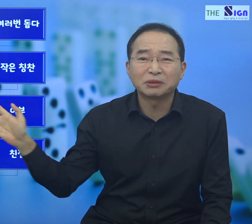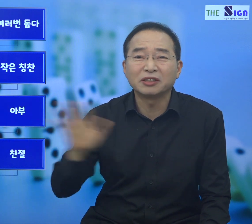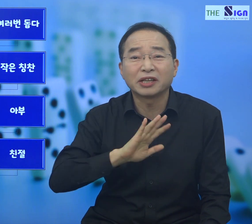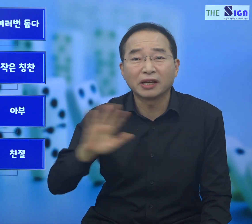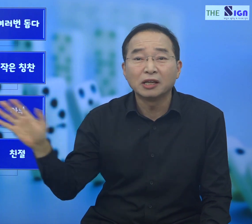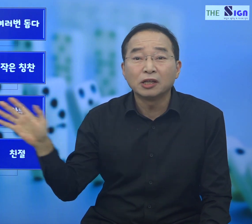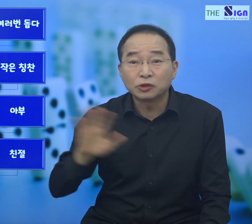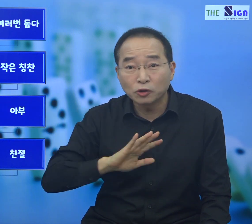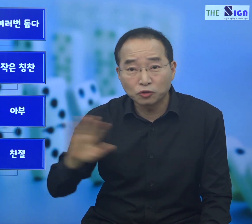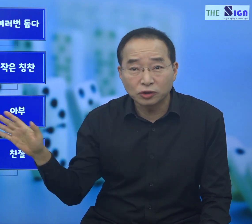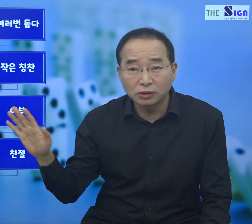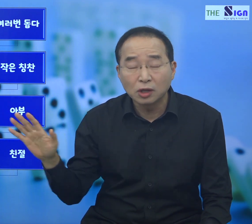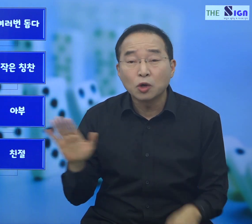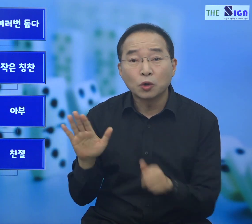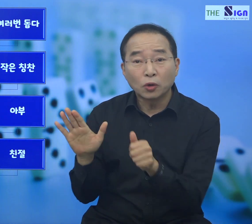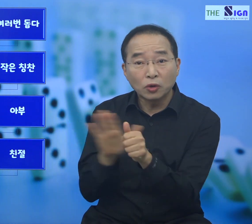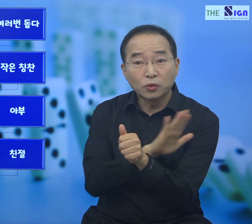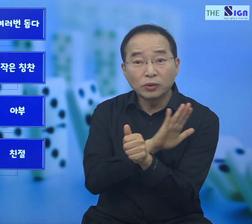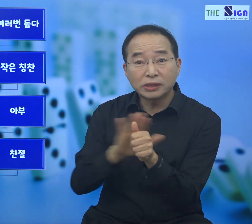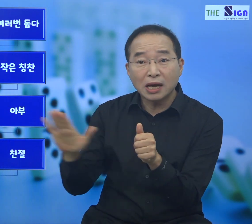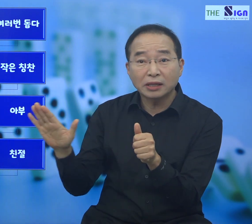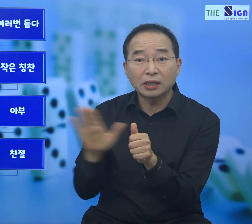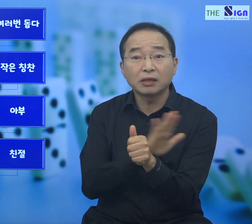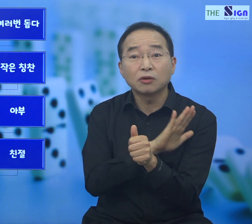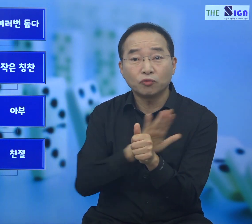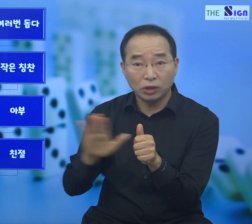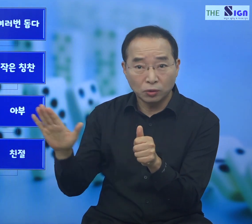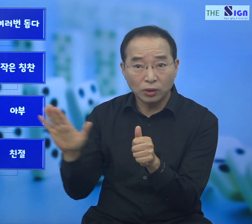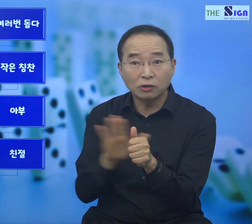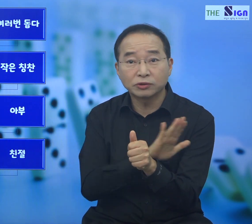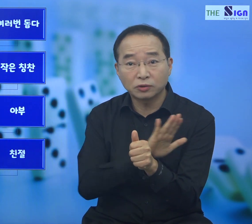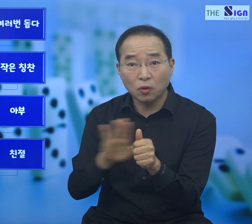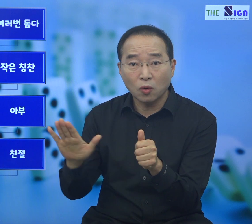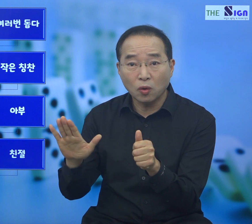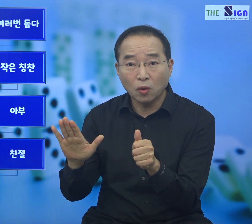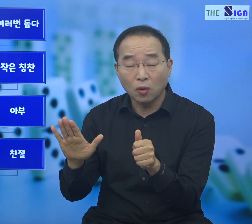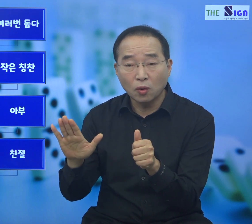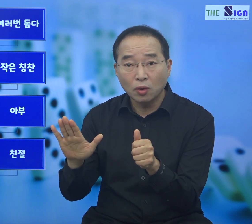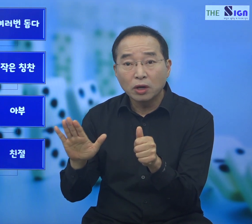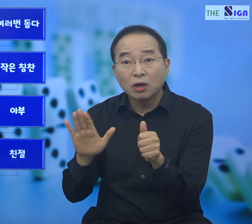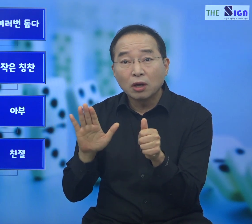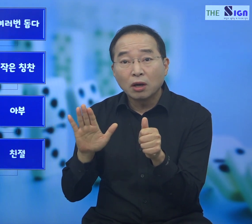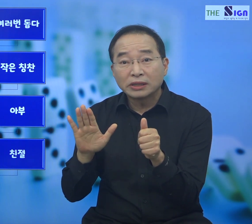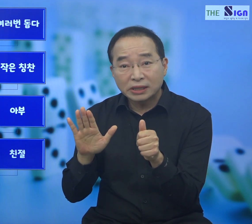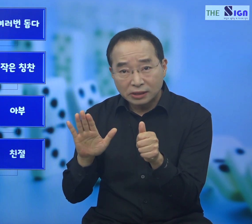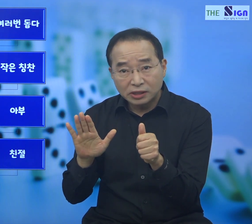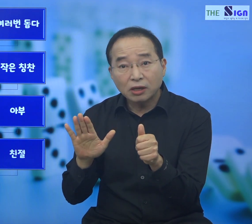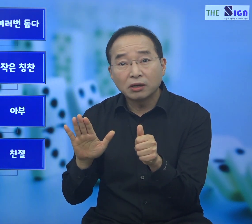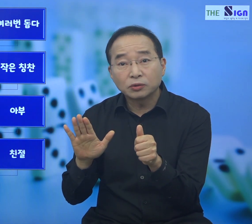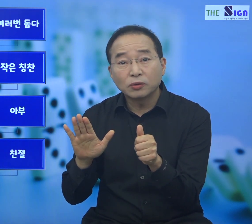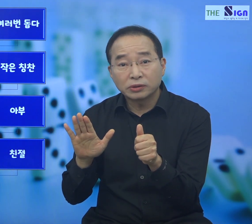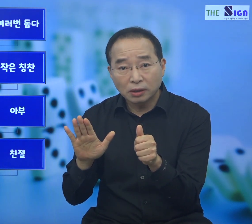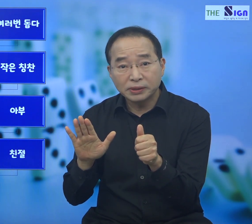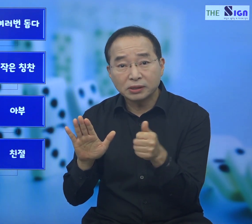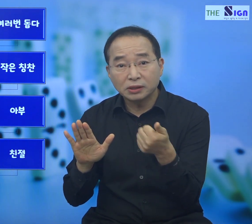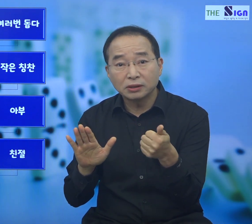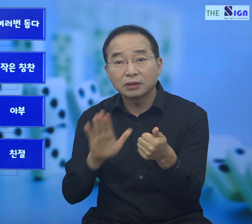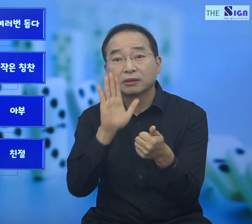이렇게 쳐주는 요런 동작이 위로라고 쓰고, 친절 또는 서비스는